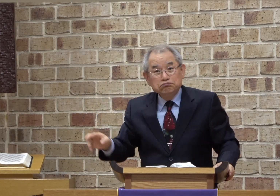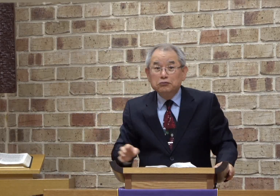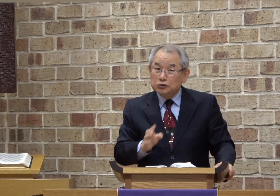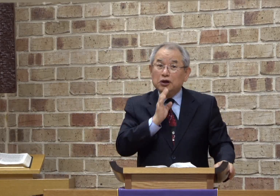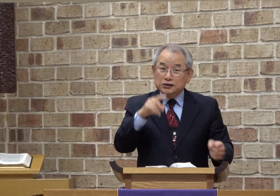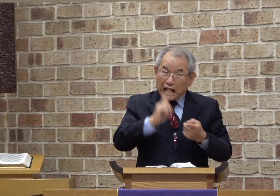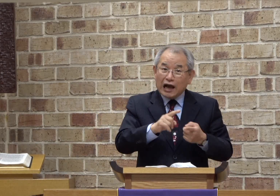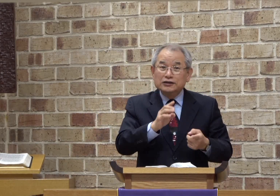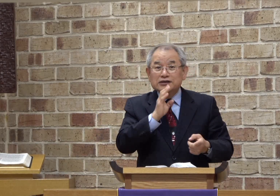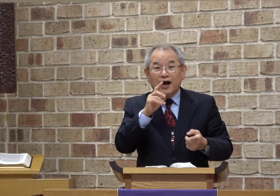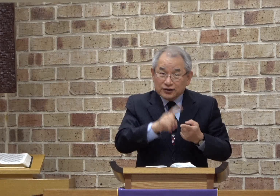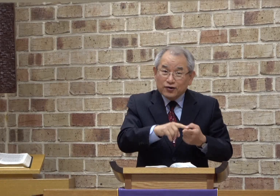첫째로